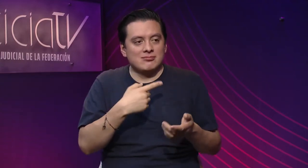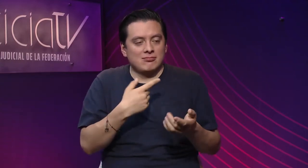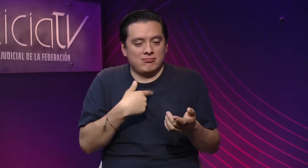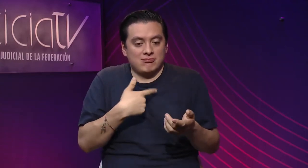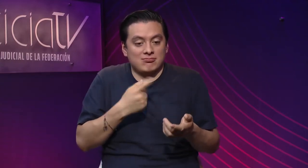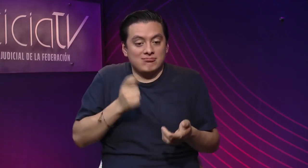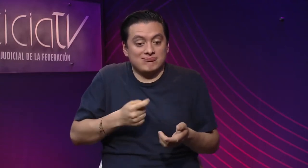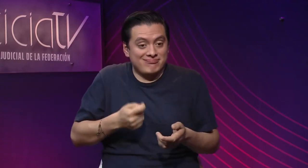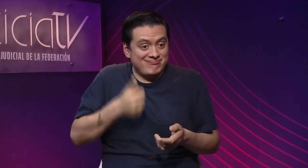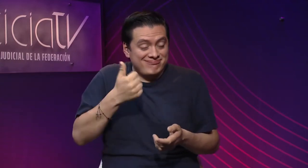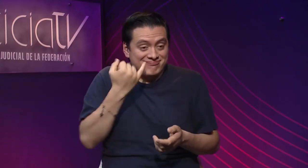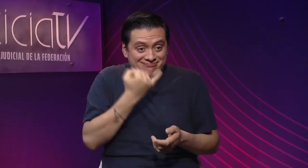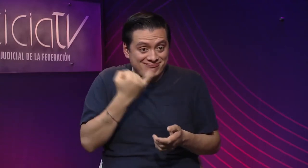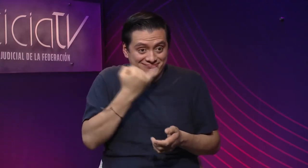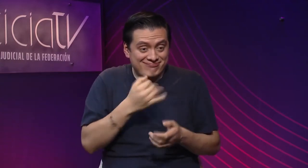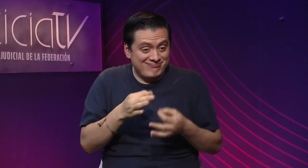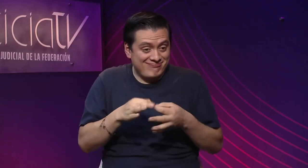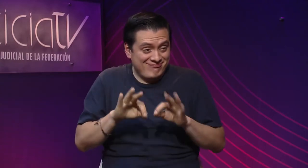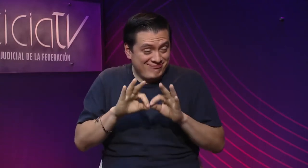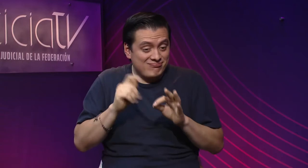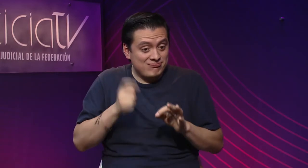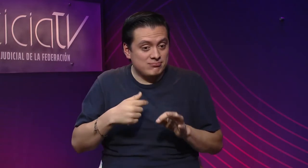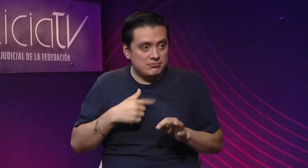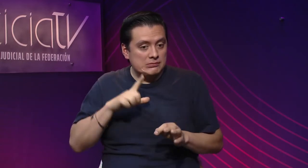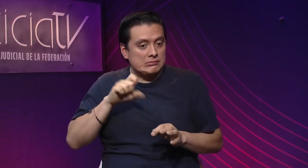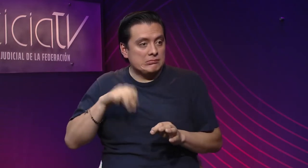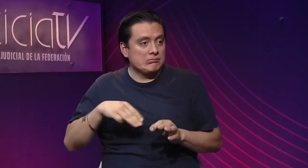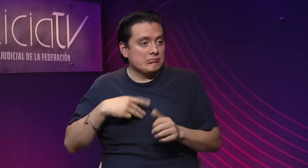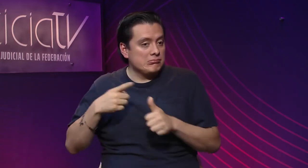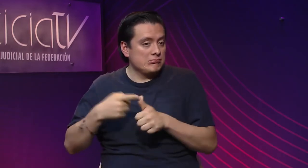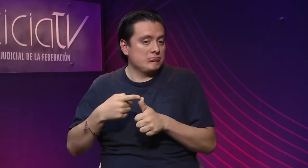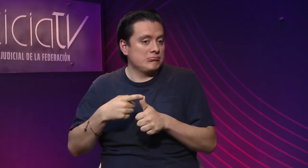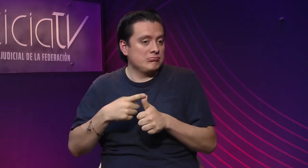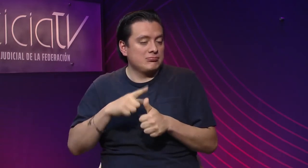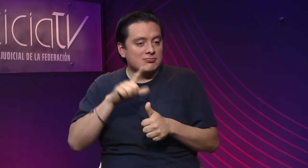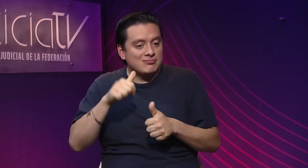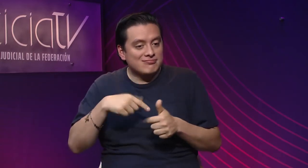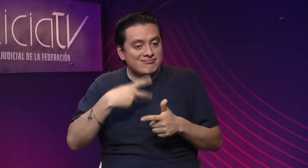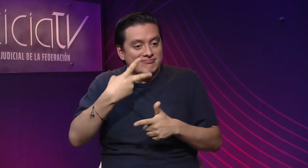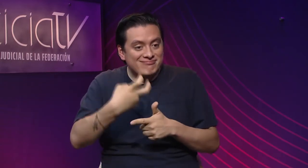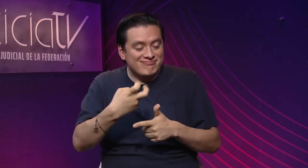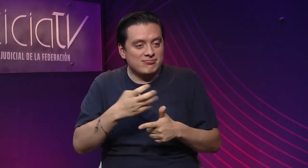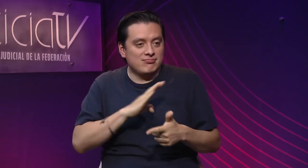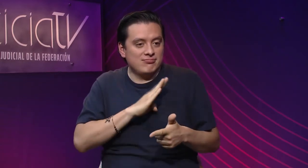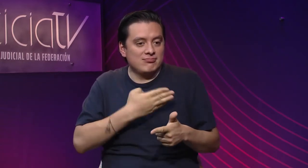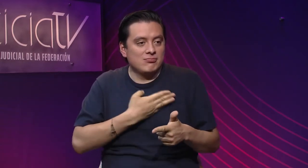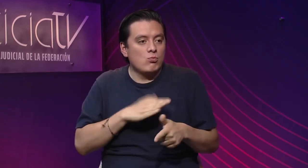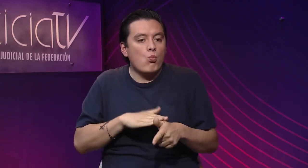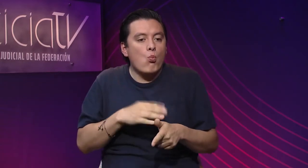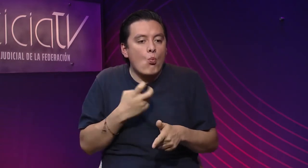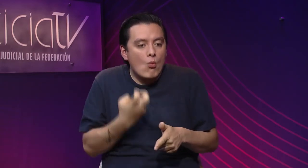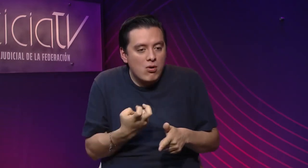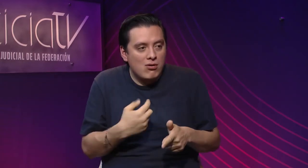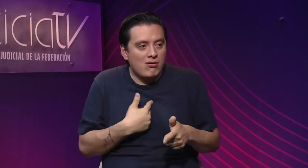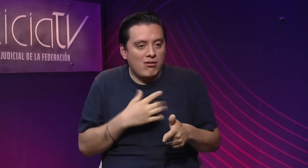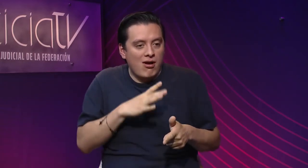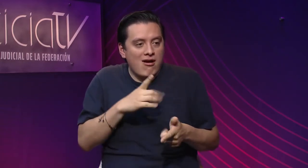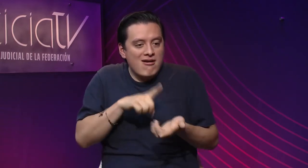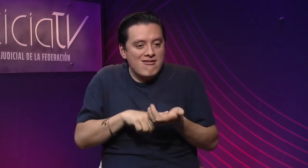lugar o con algunos amigos. Pero de repente hay quien te dice, oye, pero ¿por qué lo escribes mal? Y bueno, lo escribo mal porque para mí mi